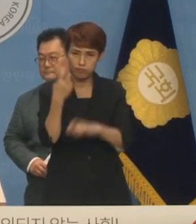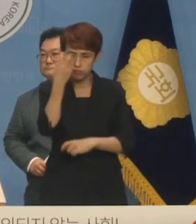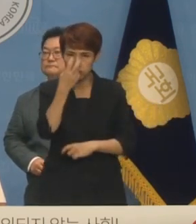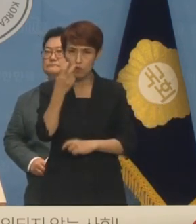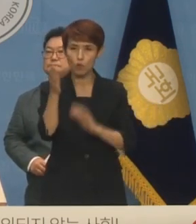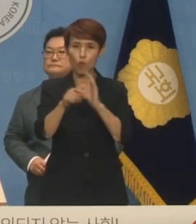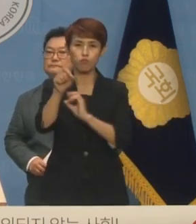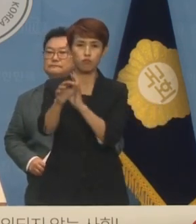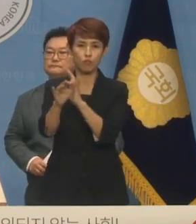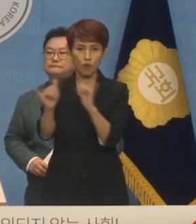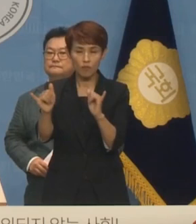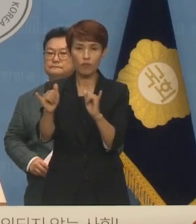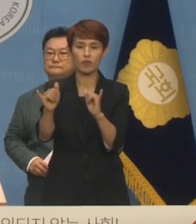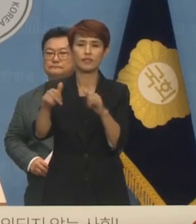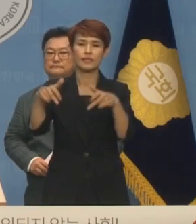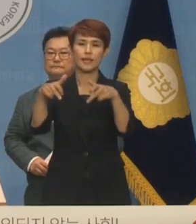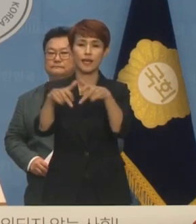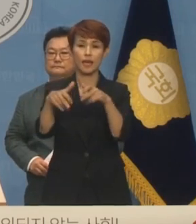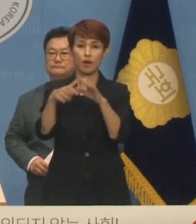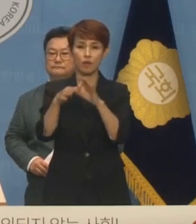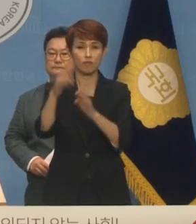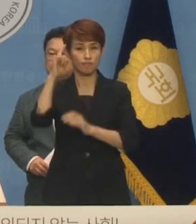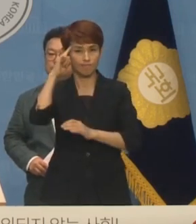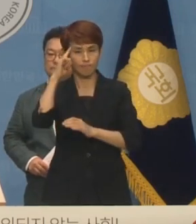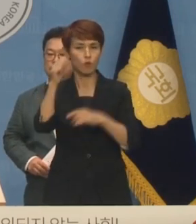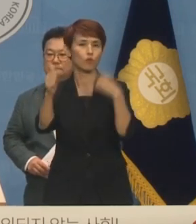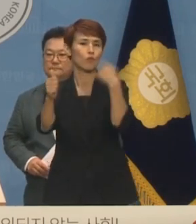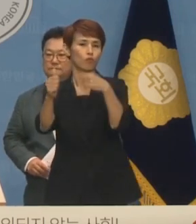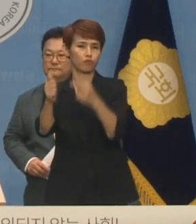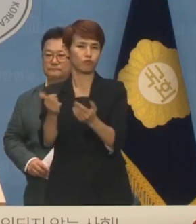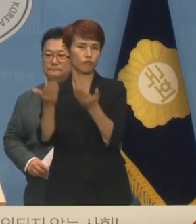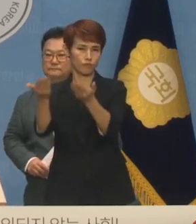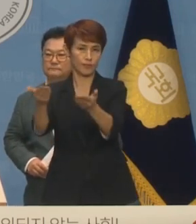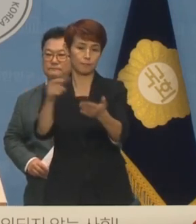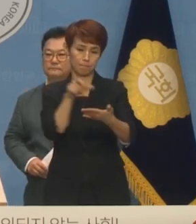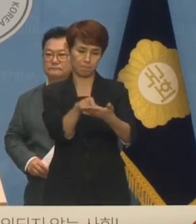대한 장애인지 교육 실시 등을 규정하였습니다.